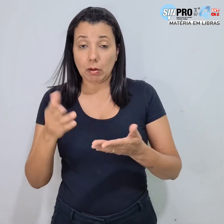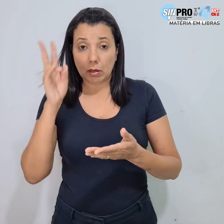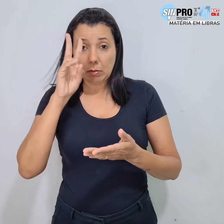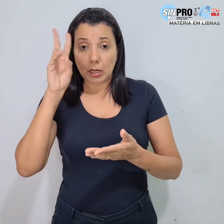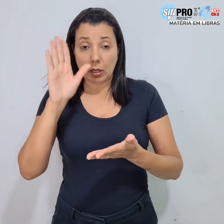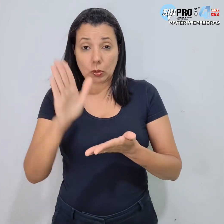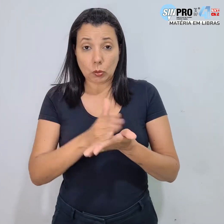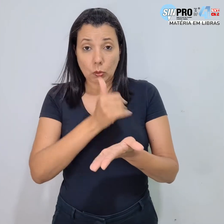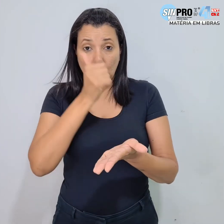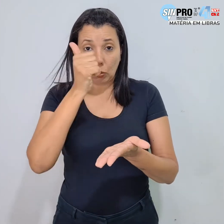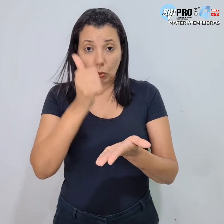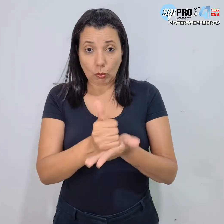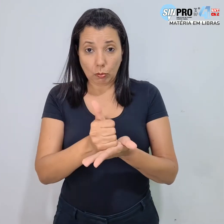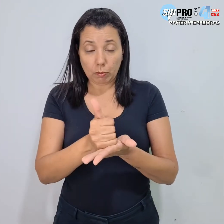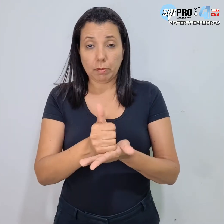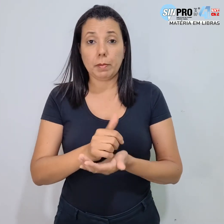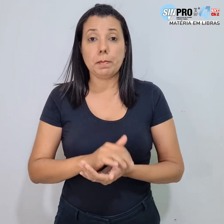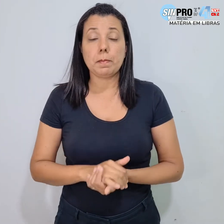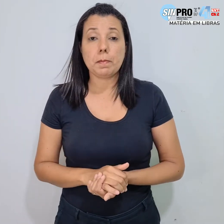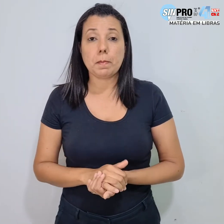ressuscitado após o golpe parlamentar,